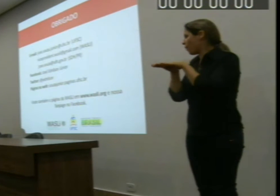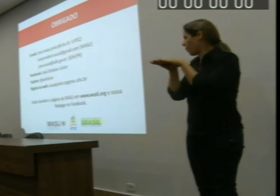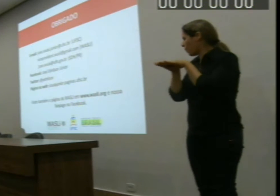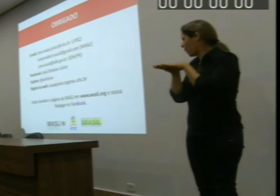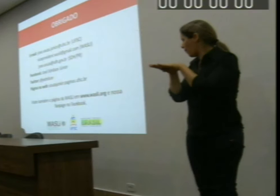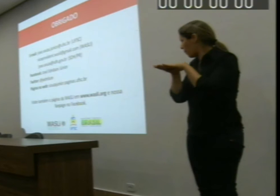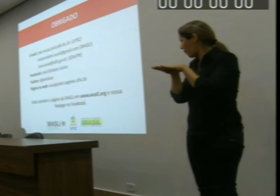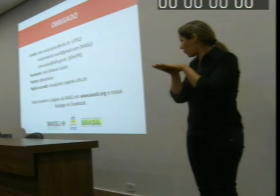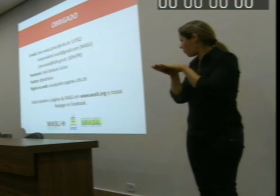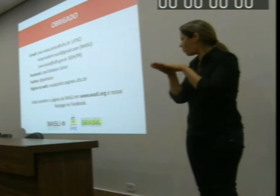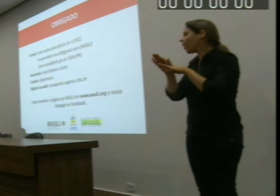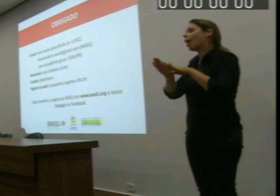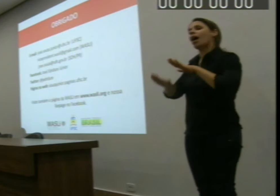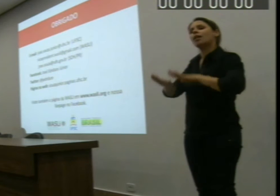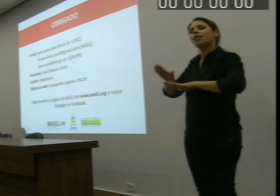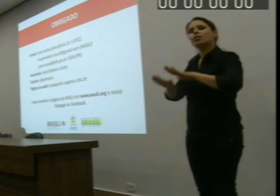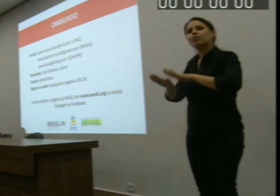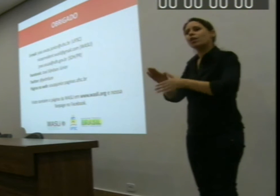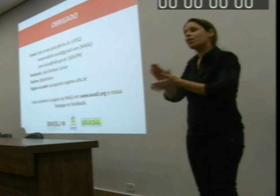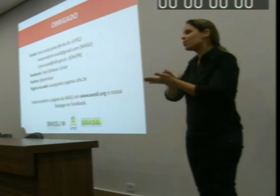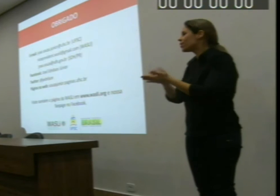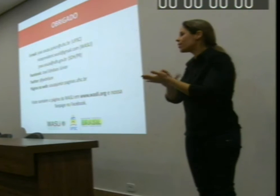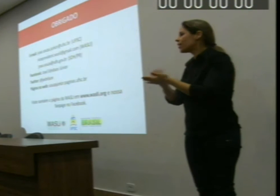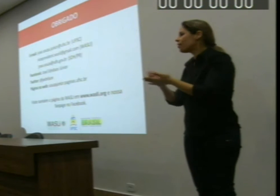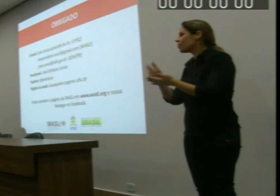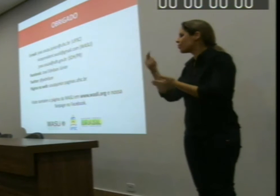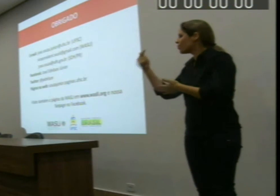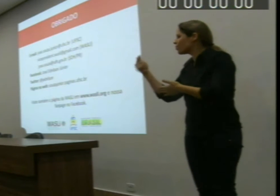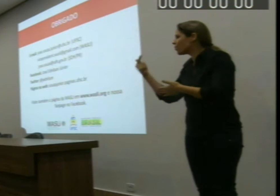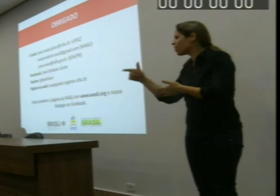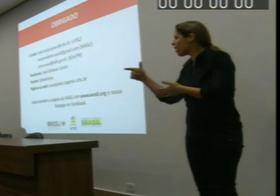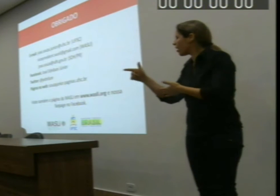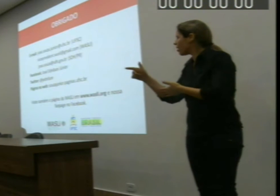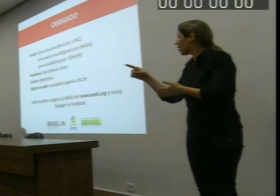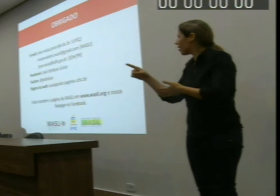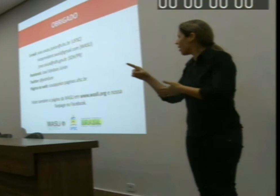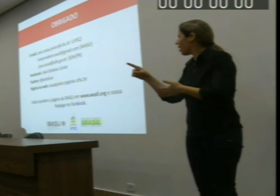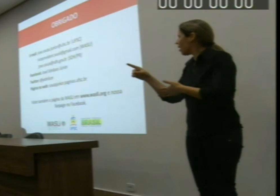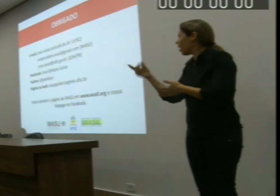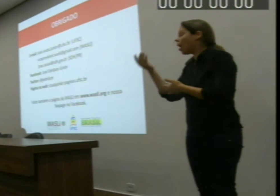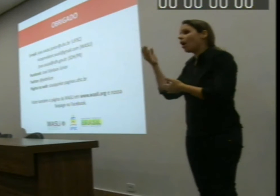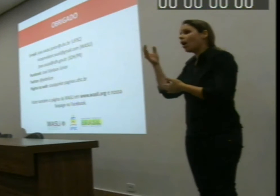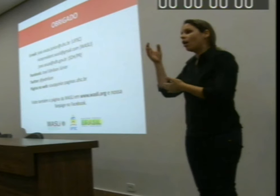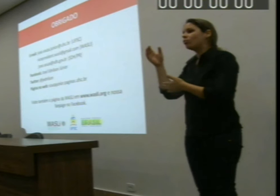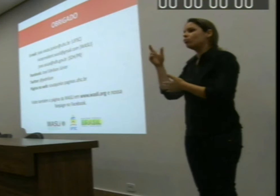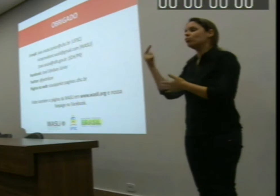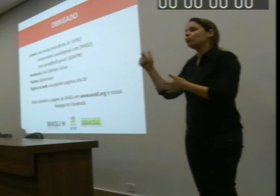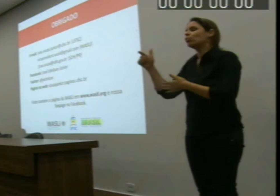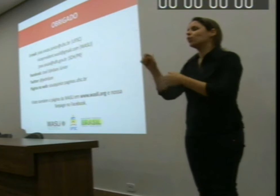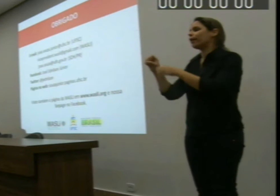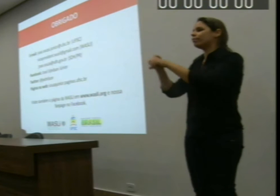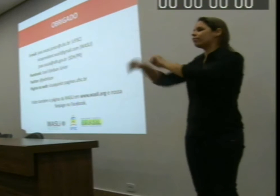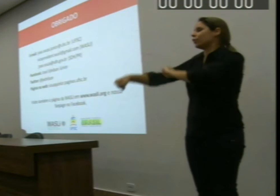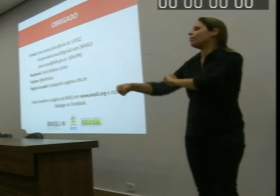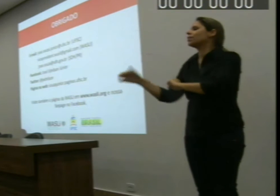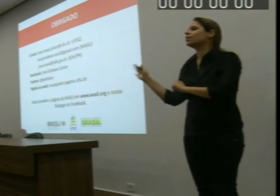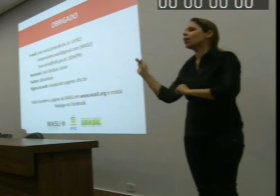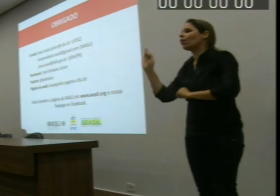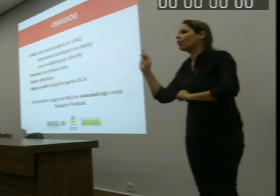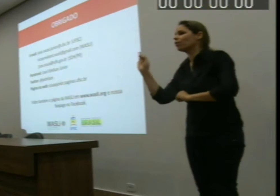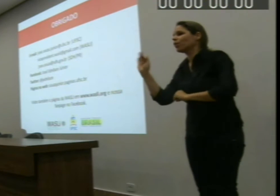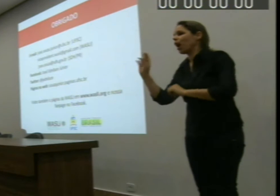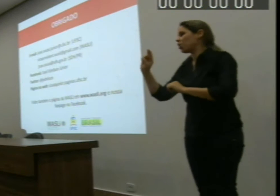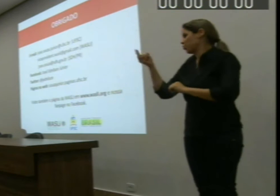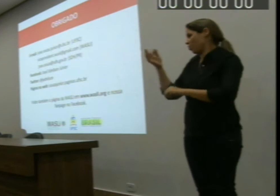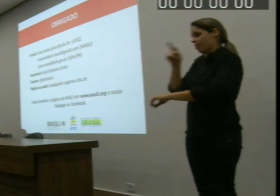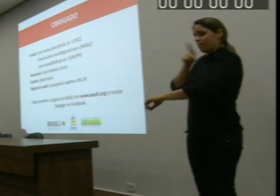vezes sequer esse domínio porque existem intérpretes que ainda não tem sequer o curso superior de em pedagogia como que ele vai dizer o que